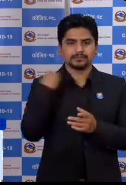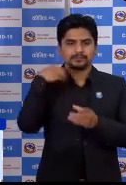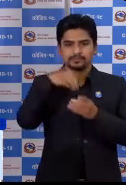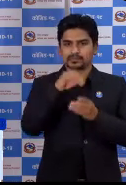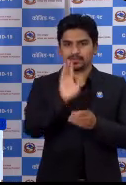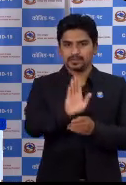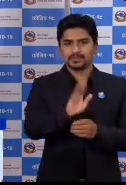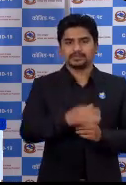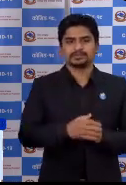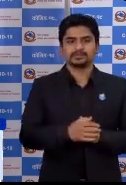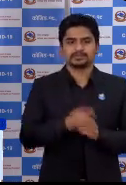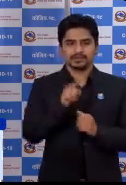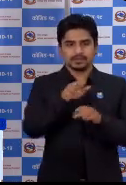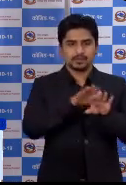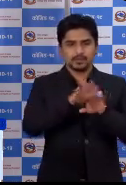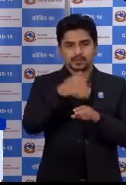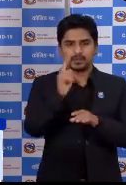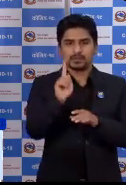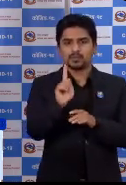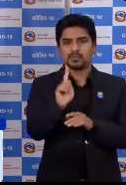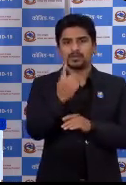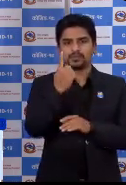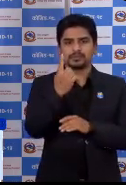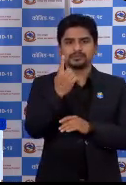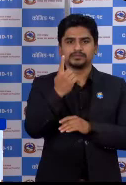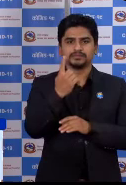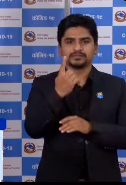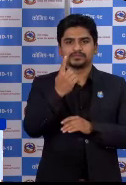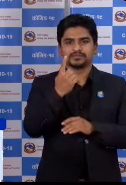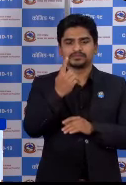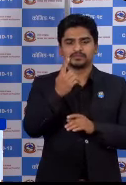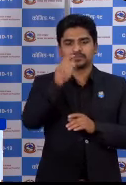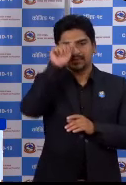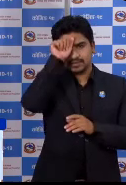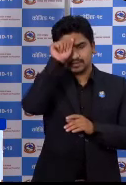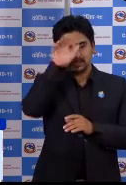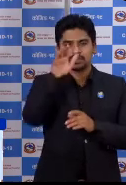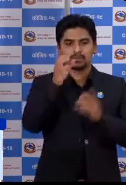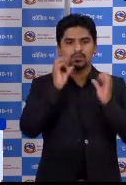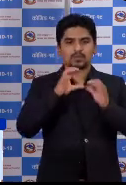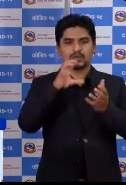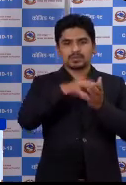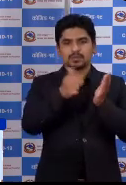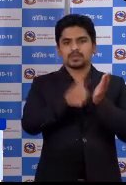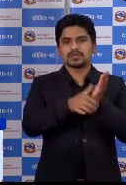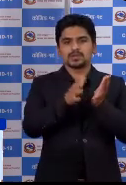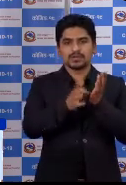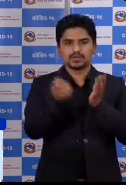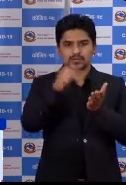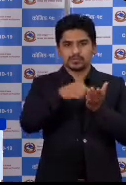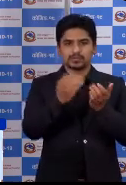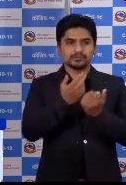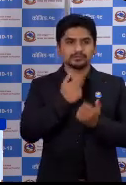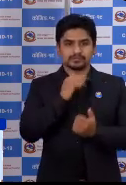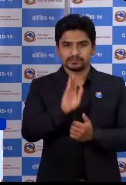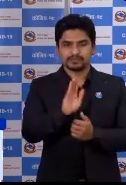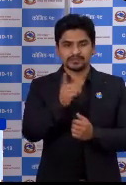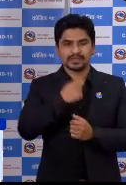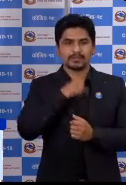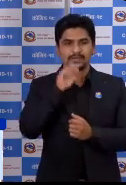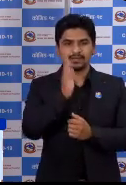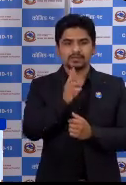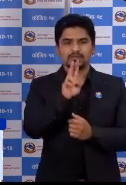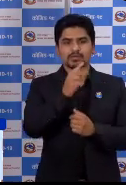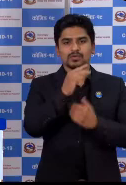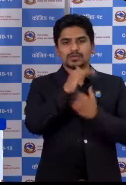उपस्थित छु। यहाँहरूलाई म पहिलो विवरण प्रयोगशालाको परीक्षणबाट गराउन चाहन्छु। हामीले